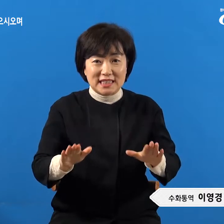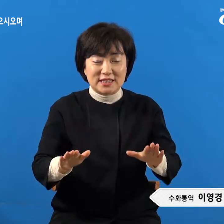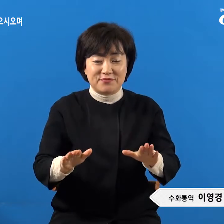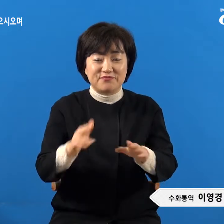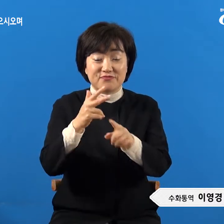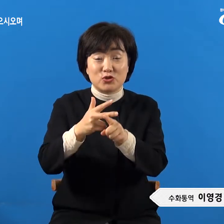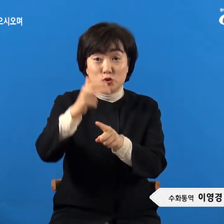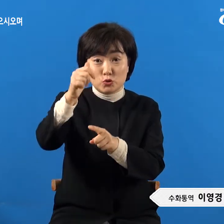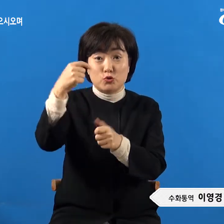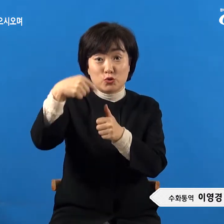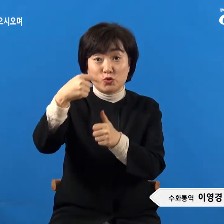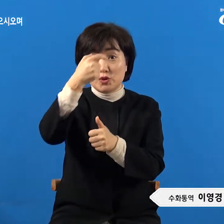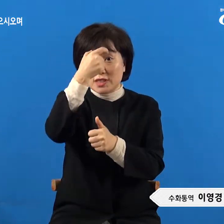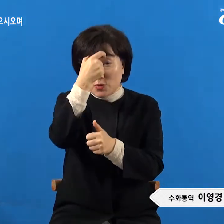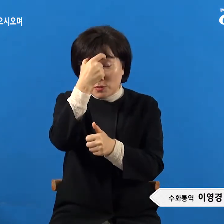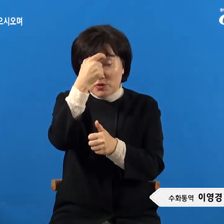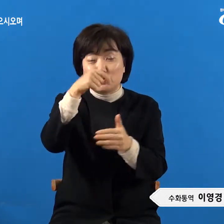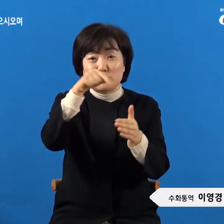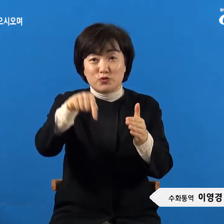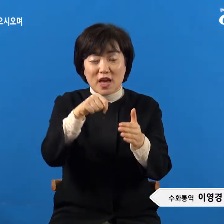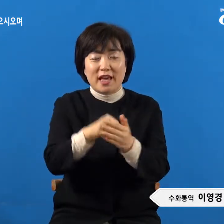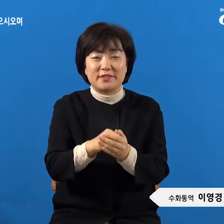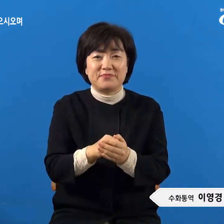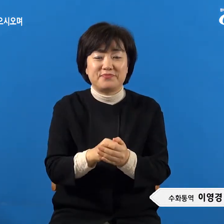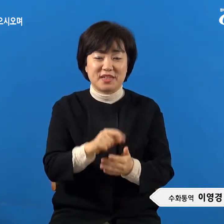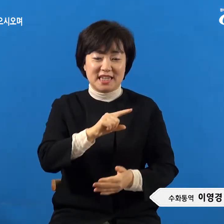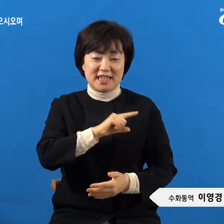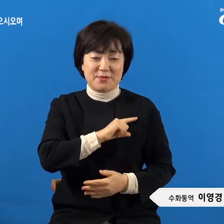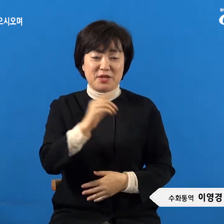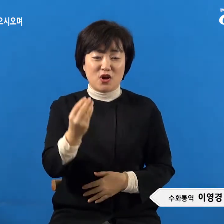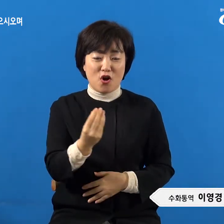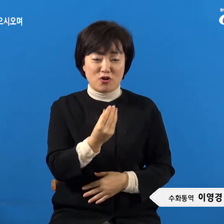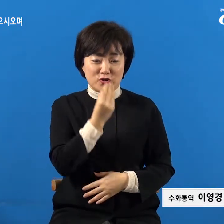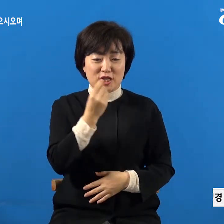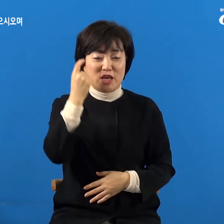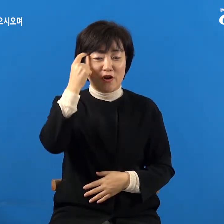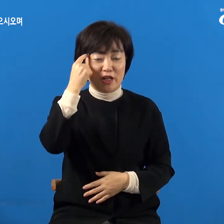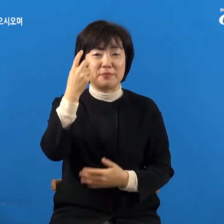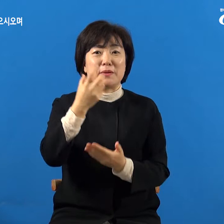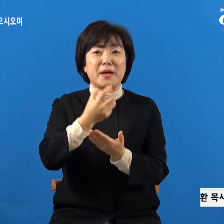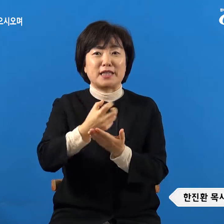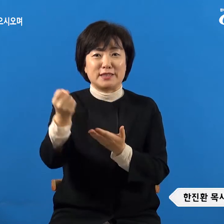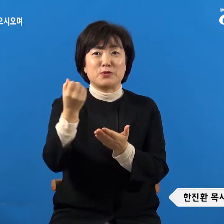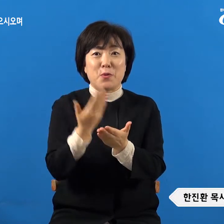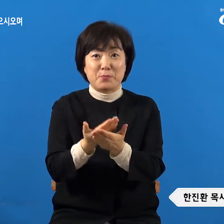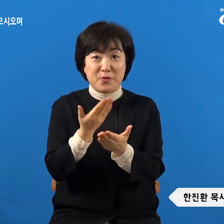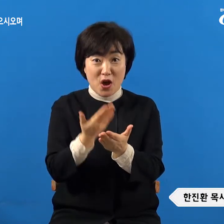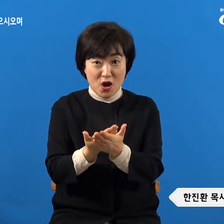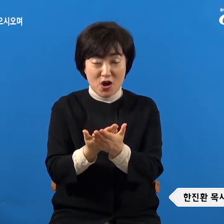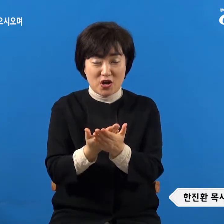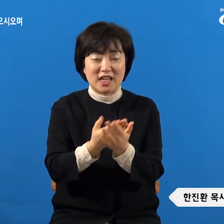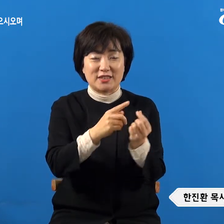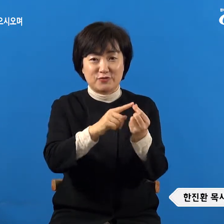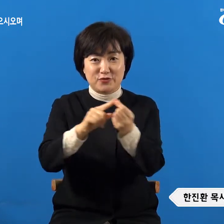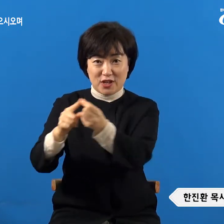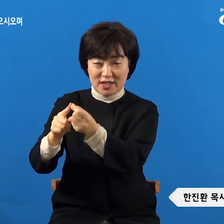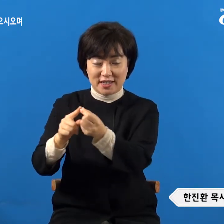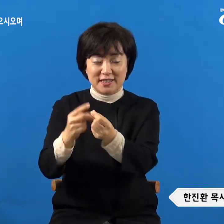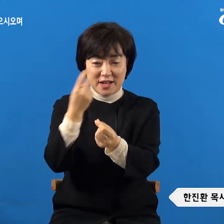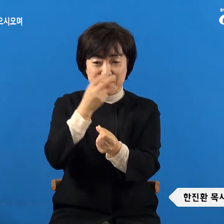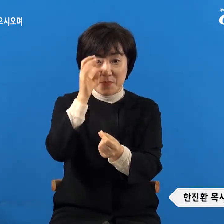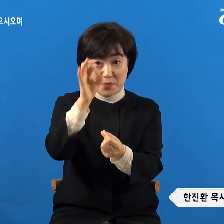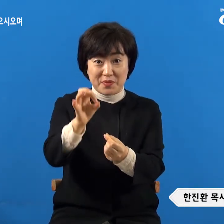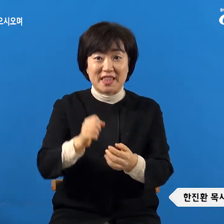오늘은 주기도문 가운데 이름이 거룩히 여김을 받으시오며 하는 구절을